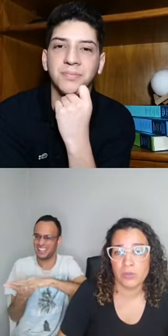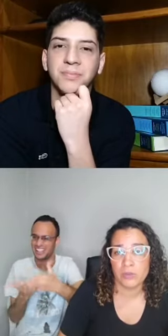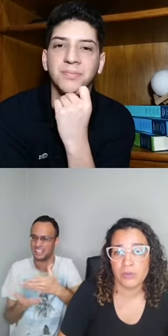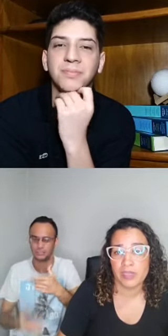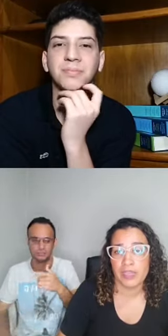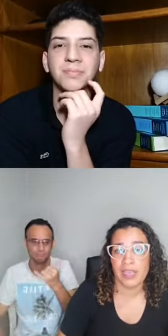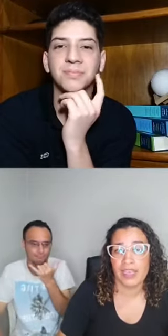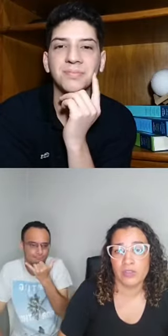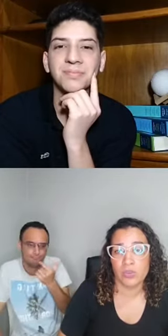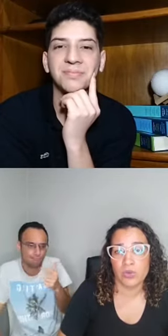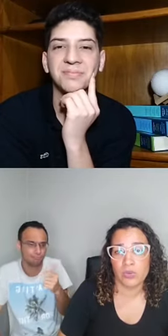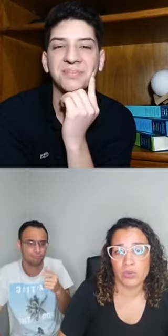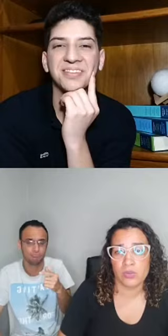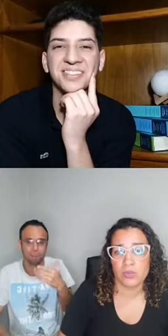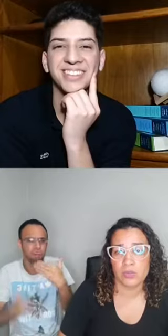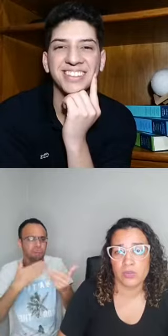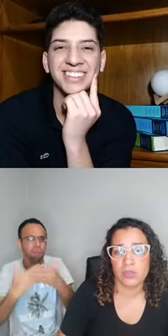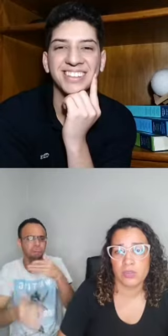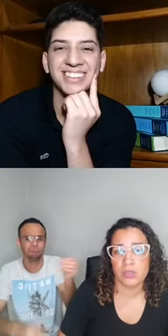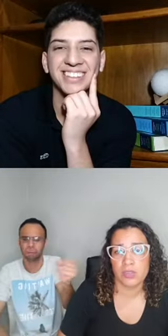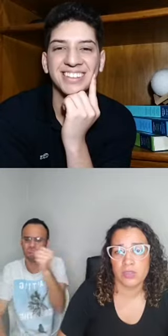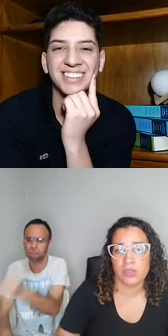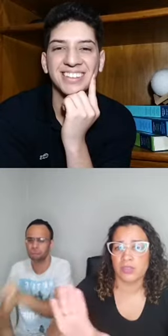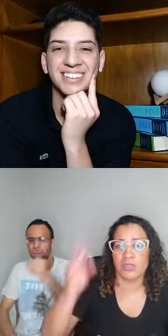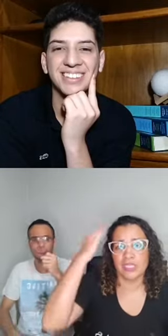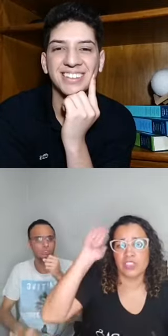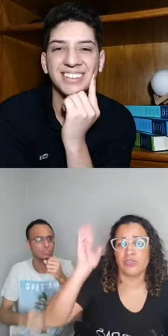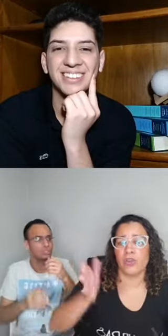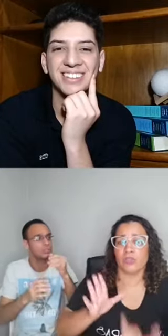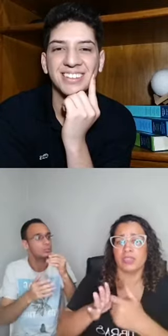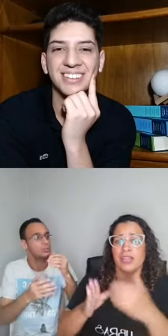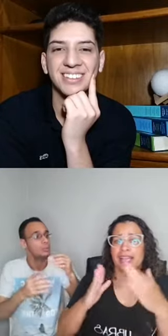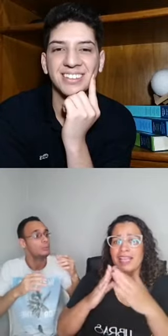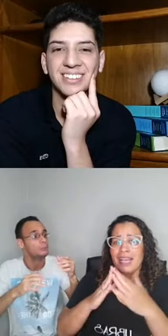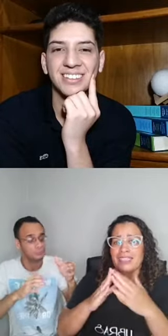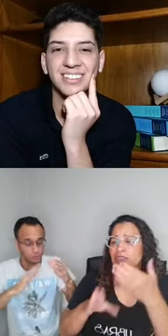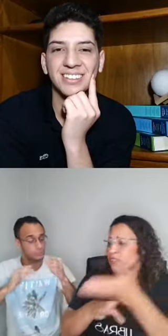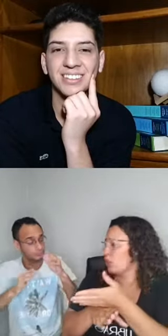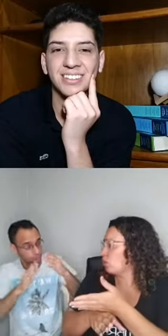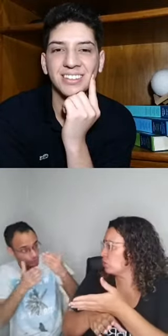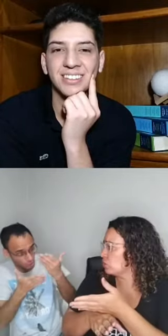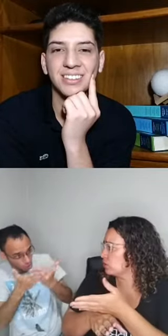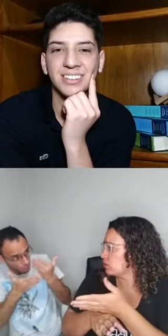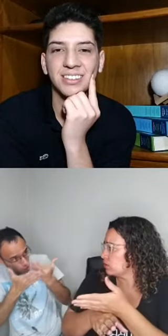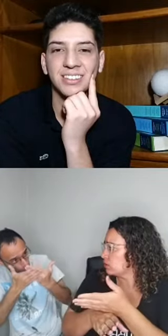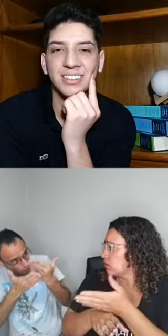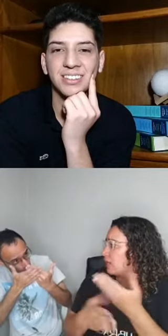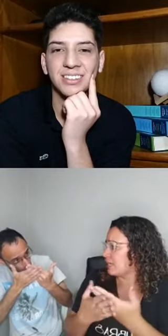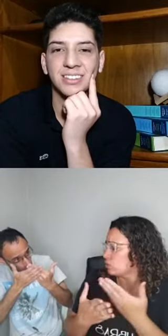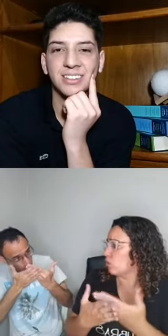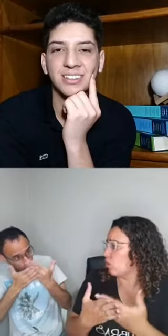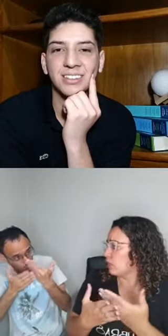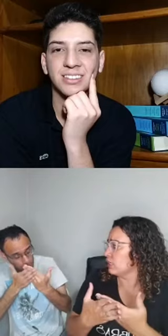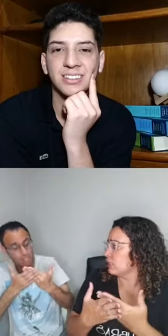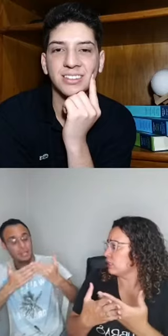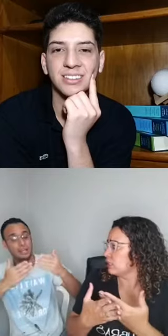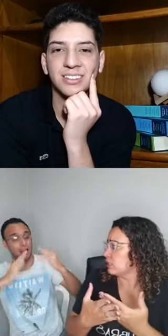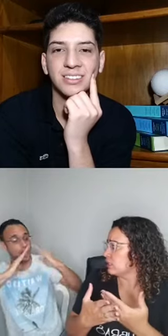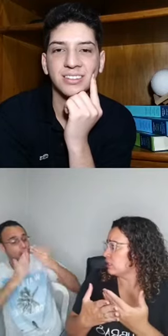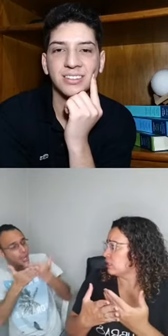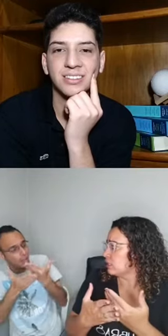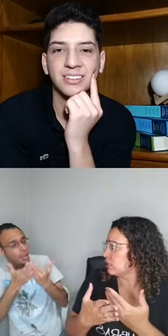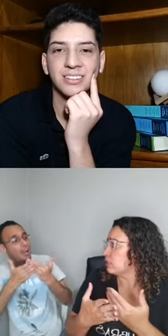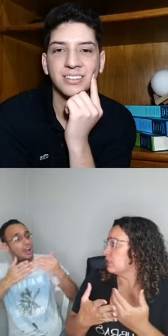quando entrou. Não entendi, volta. Em casa? Entrou onde? Na escola.